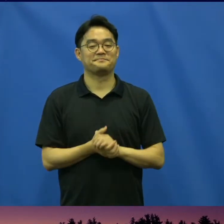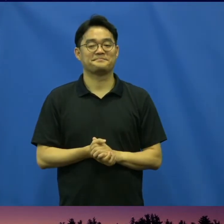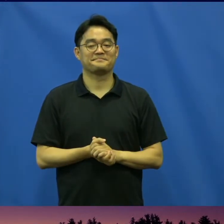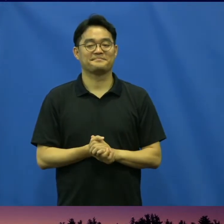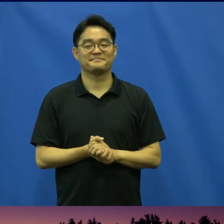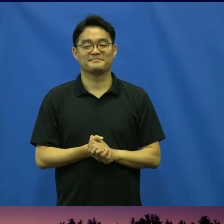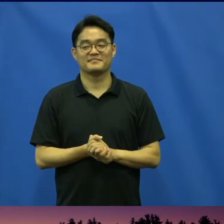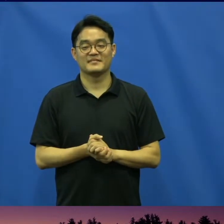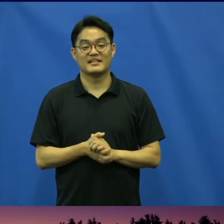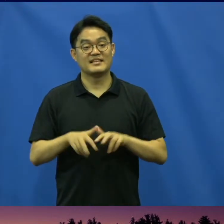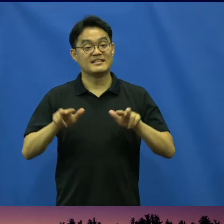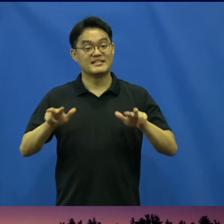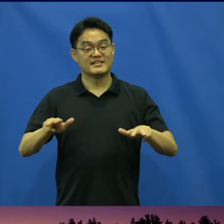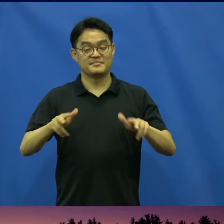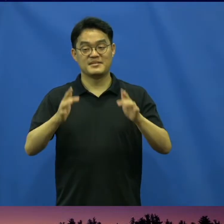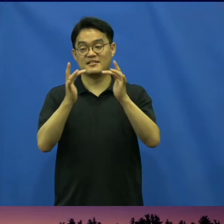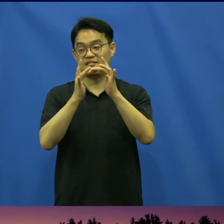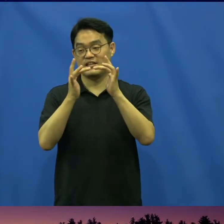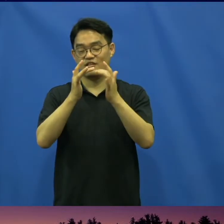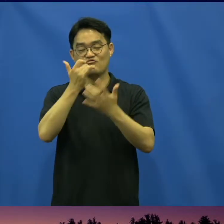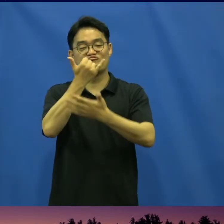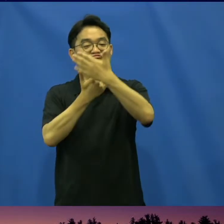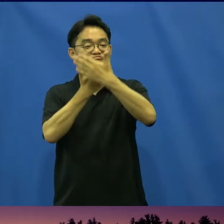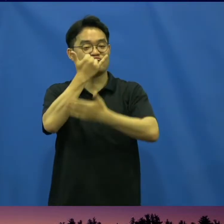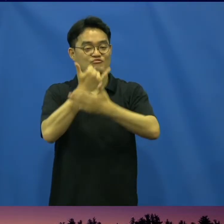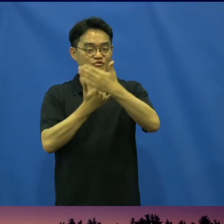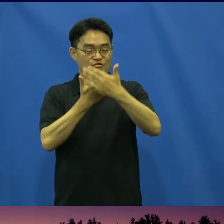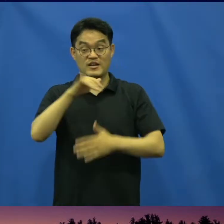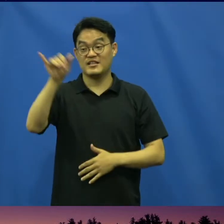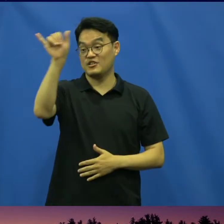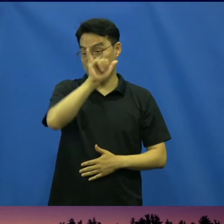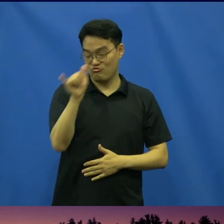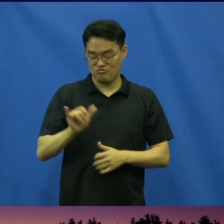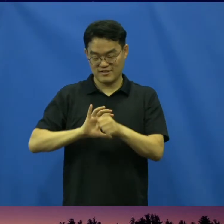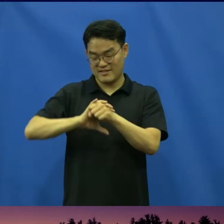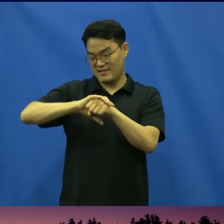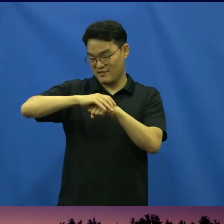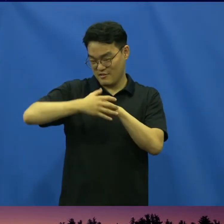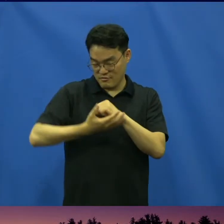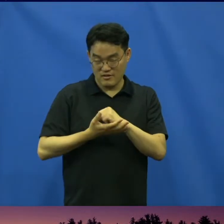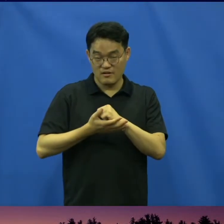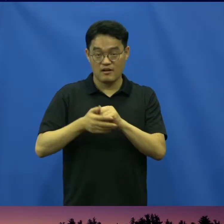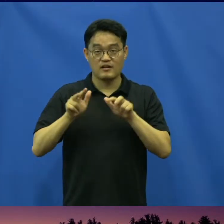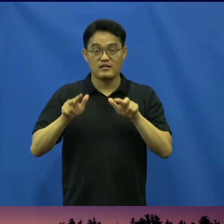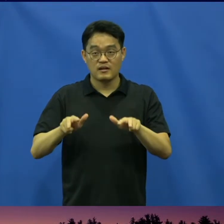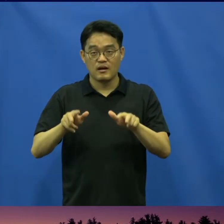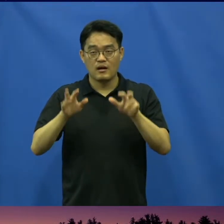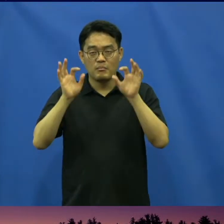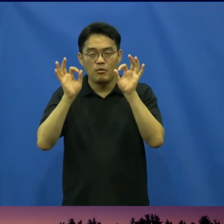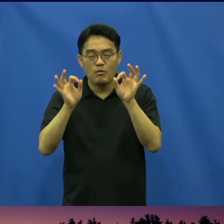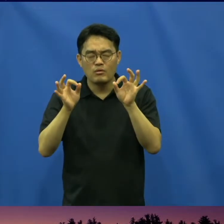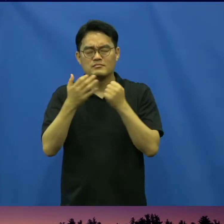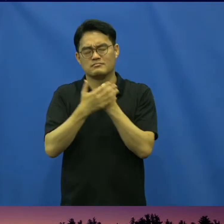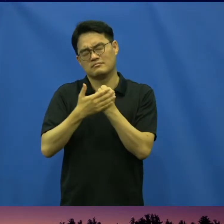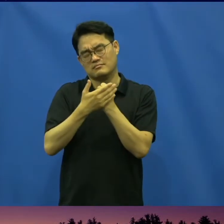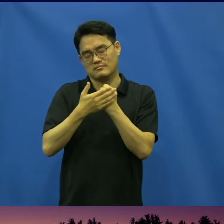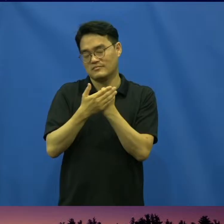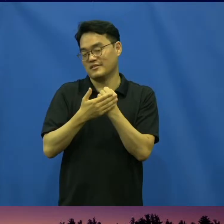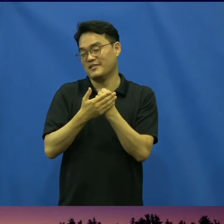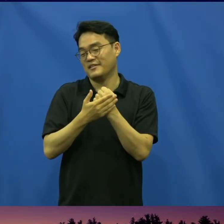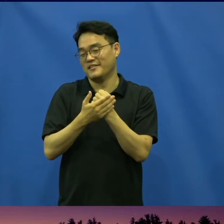우리 온라인으로도 우리 전국 세계 곳곳에서 들어와 은혜 받으시는 분들 은혜 많이 받으시라고 우리